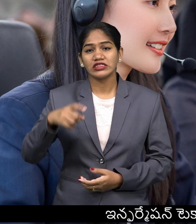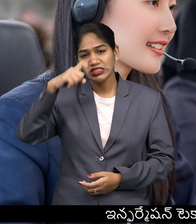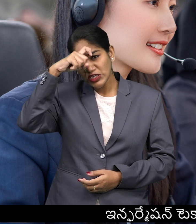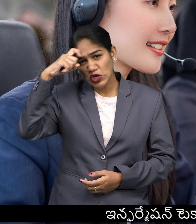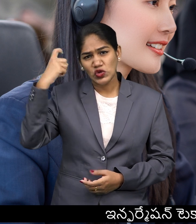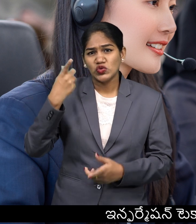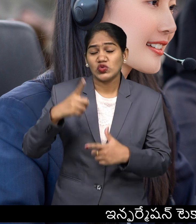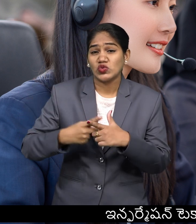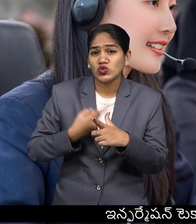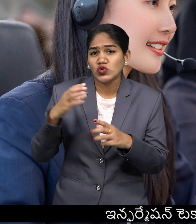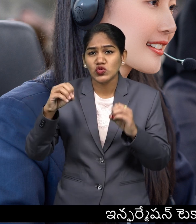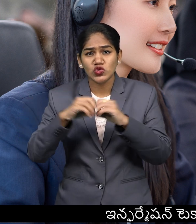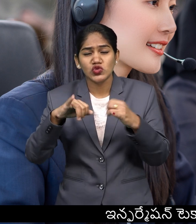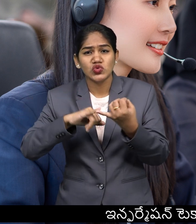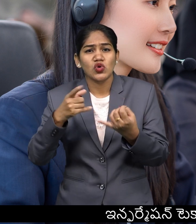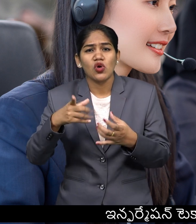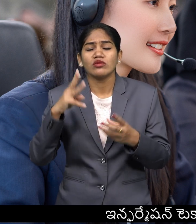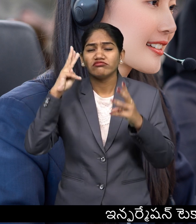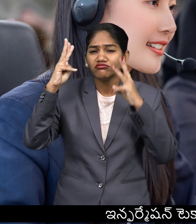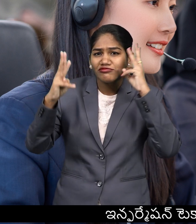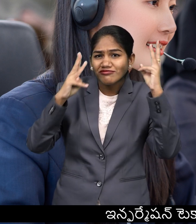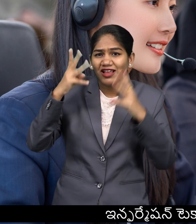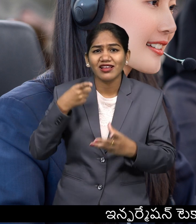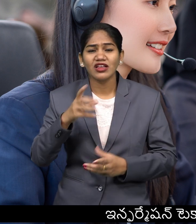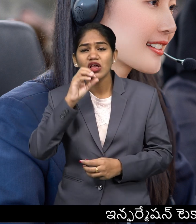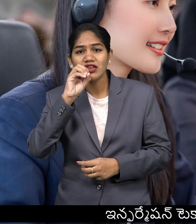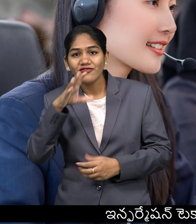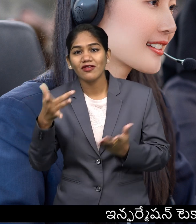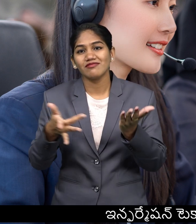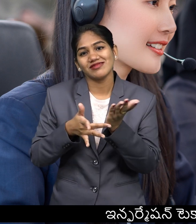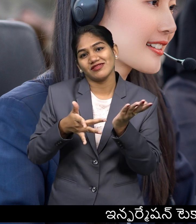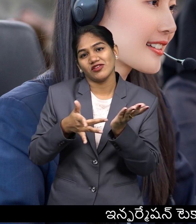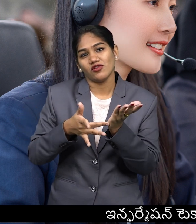ఇన్ఫర్మేషన్ టెక్నాలజీలో ఉద్యోగాలలో ఒత్తిడి,